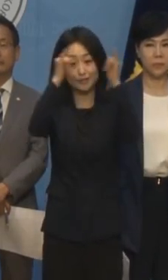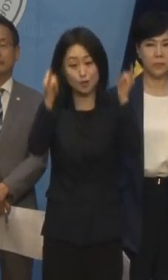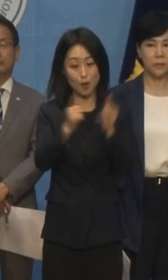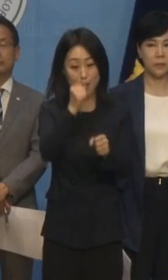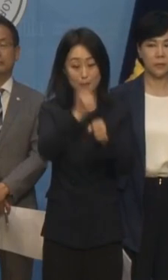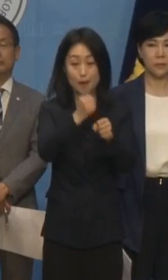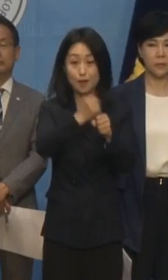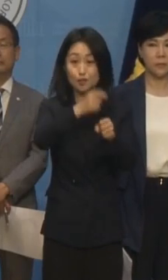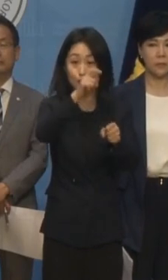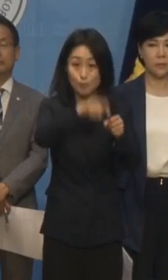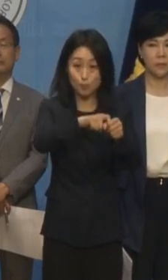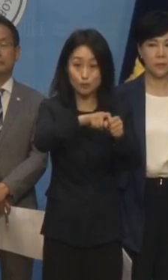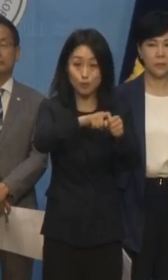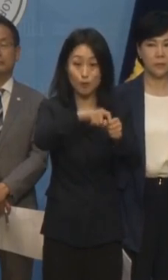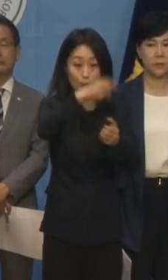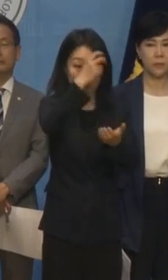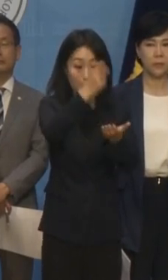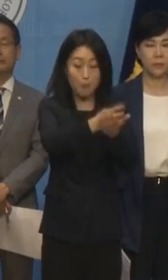위해 제정된 법이